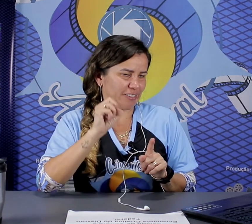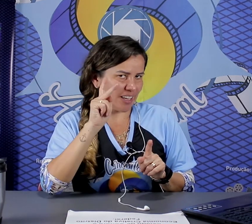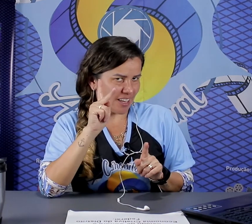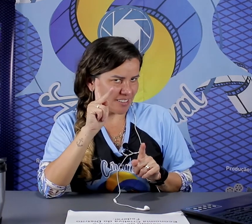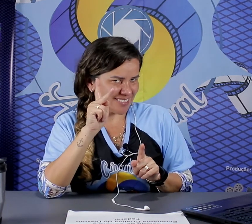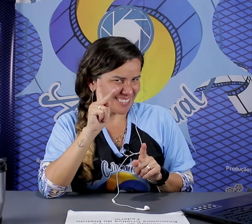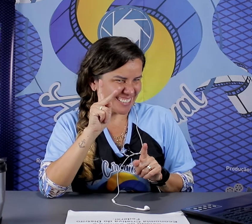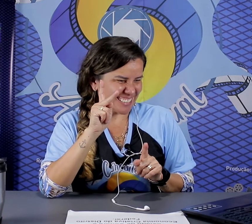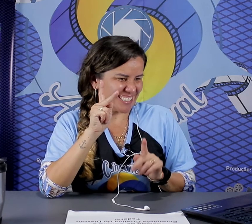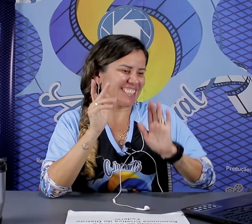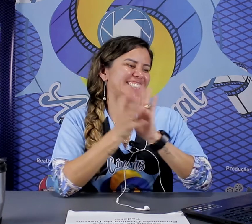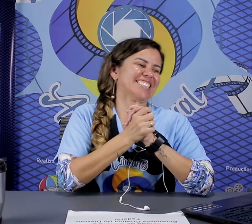Ok?